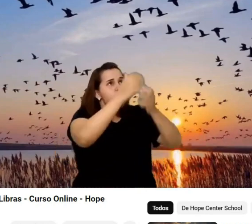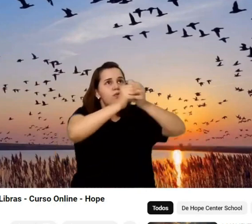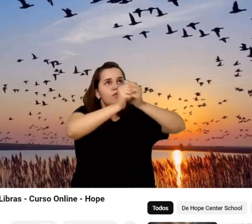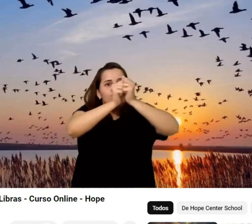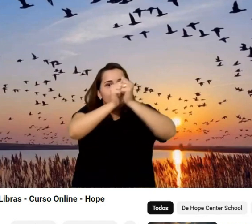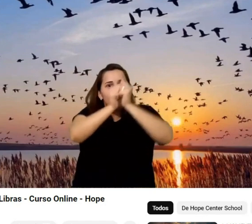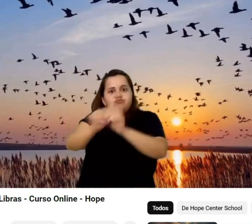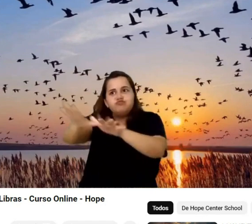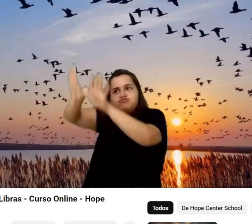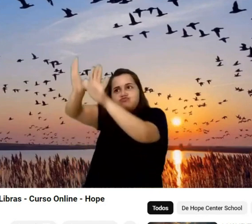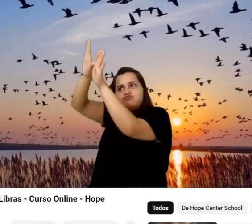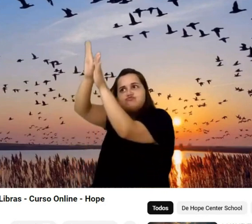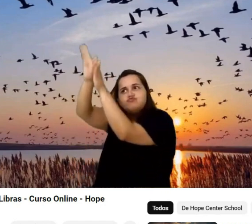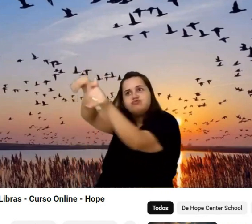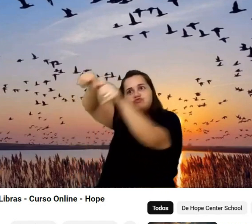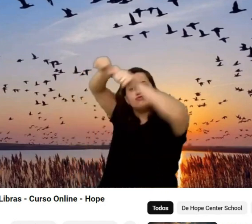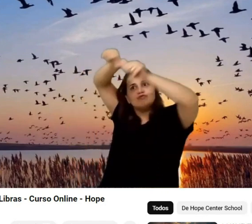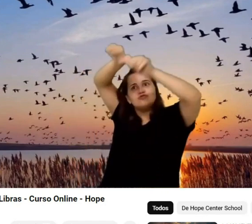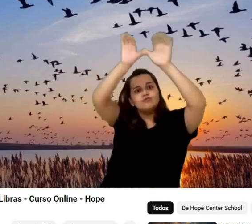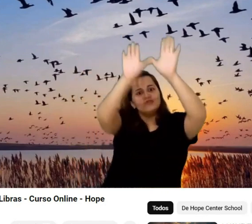vamos criar